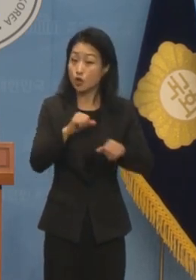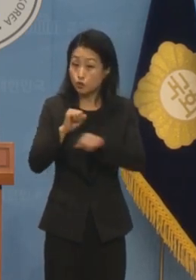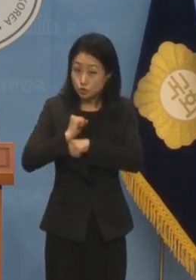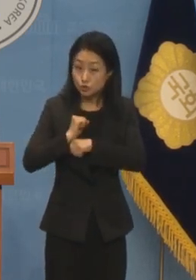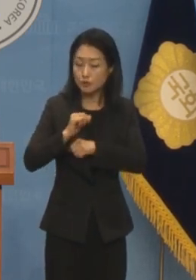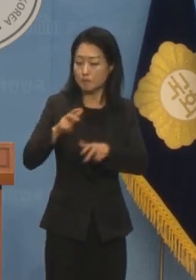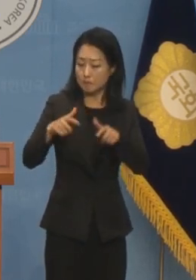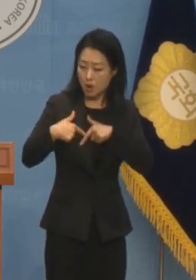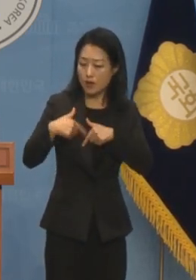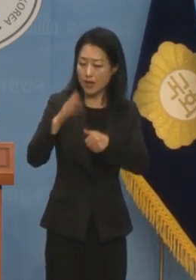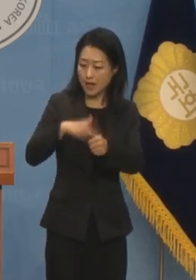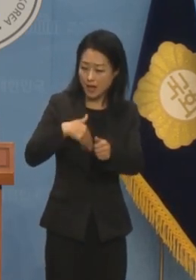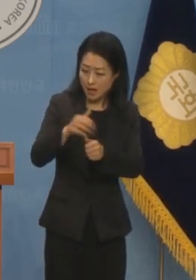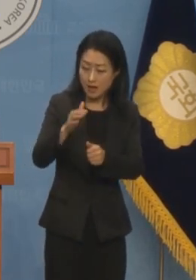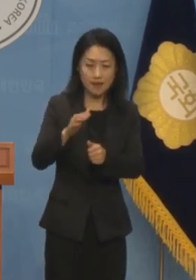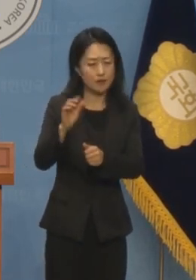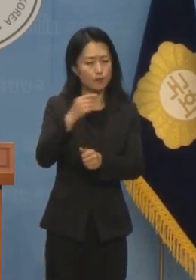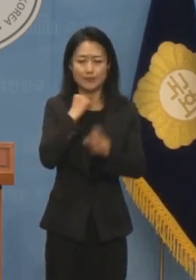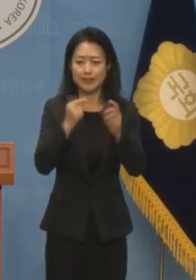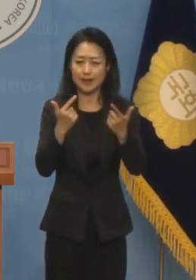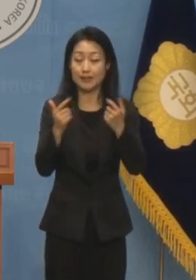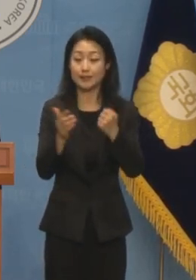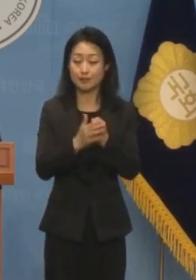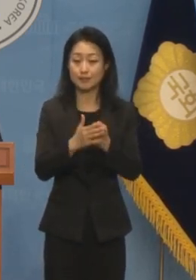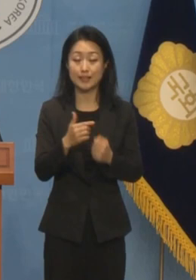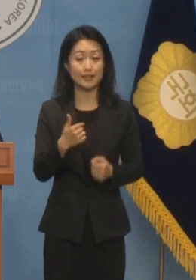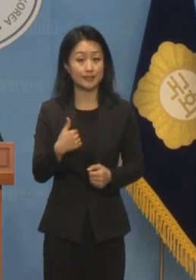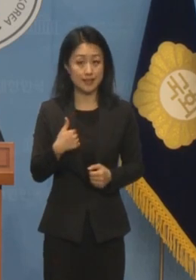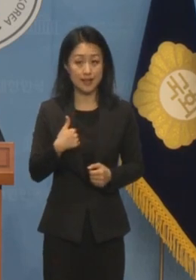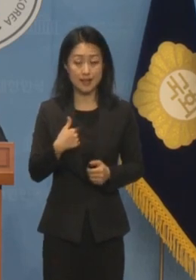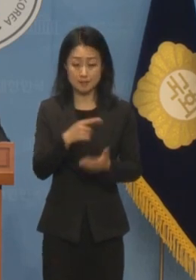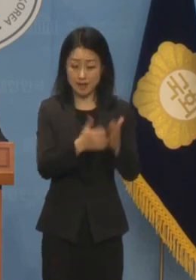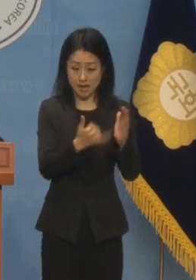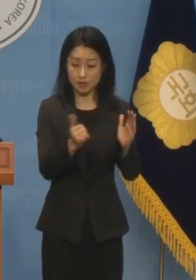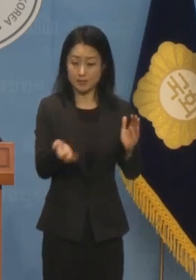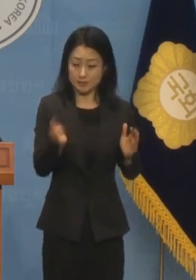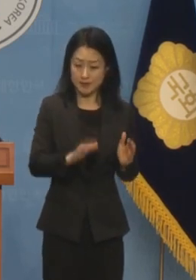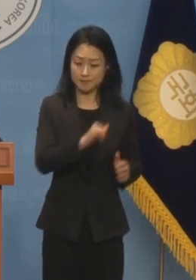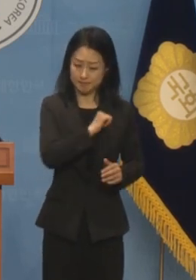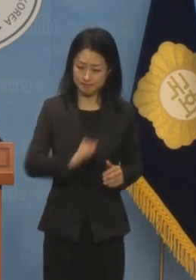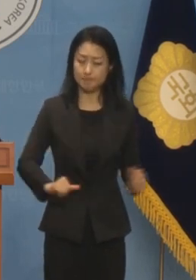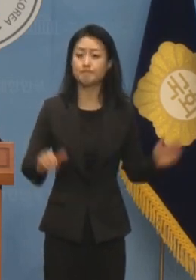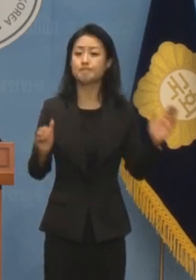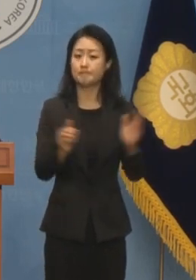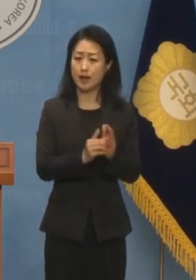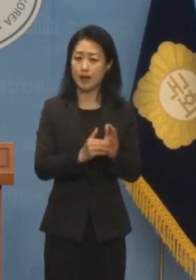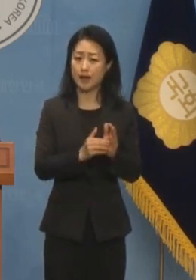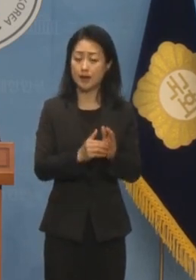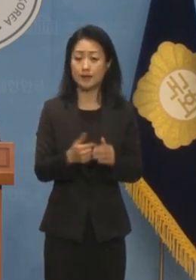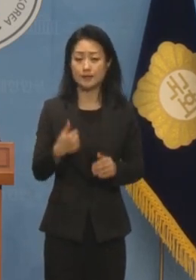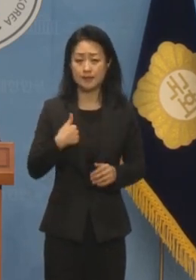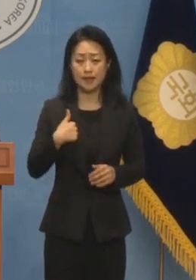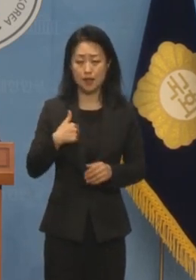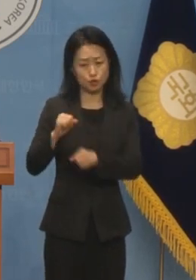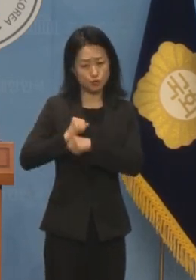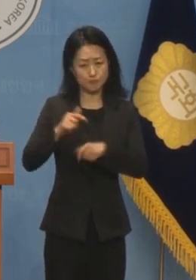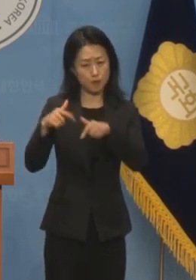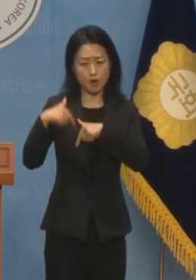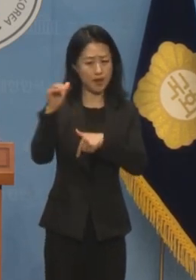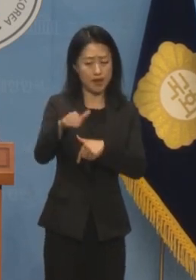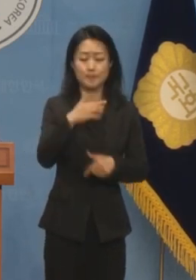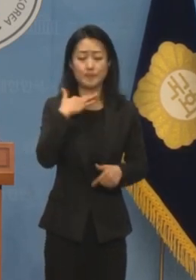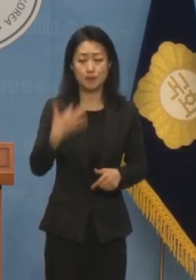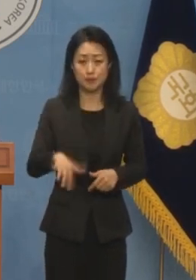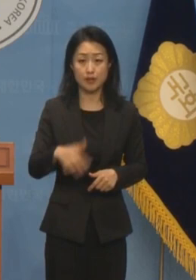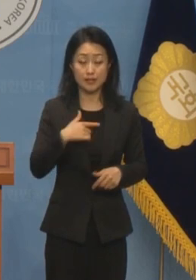명예를 유가족이라는 이름으로 해서 함부로 할 수 없었습니다.